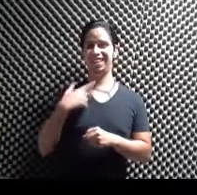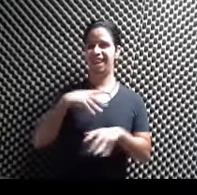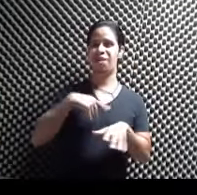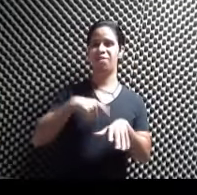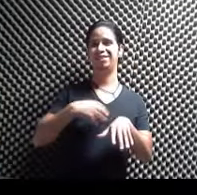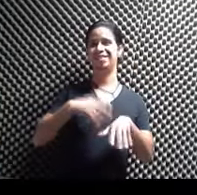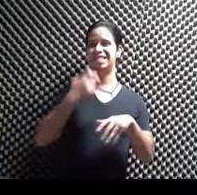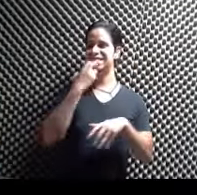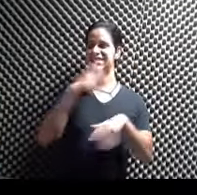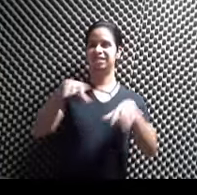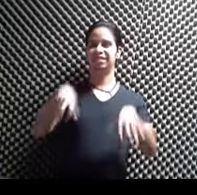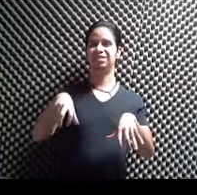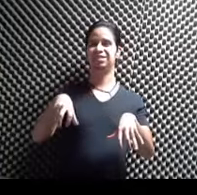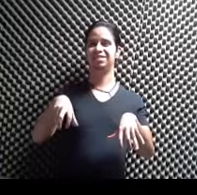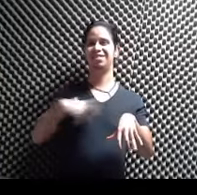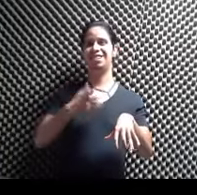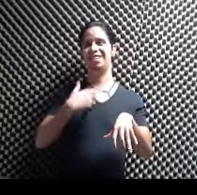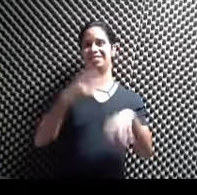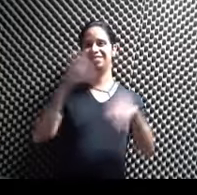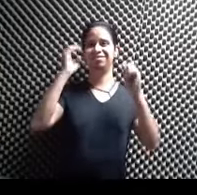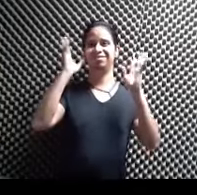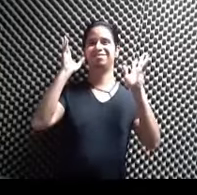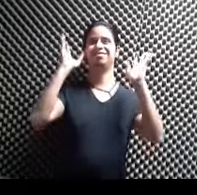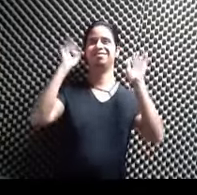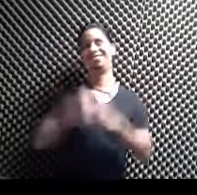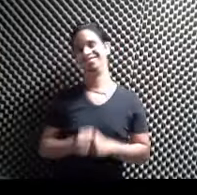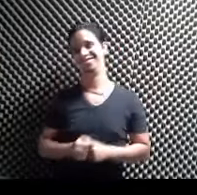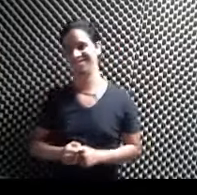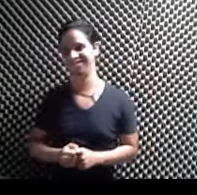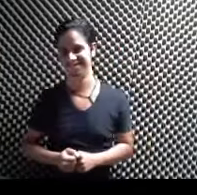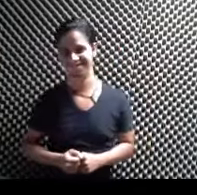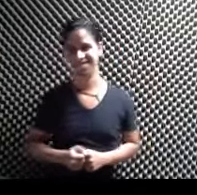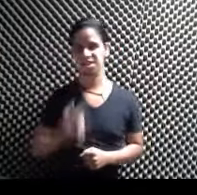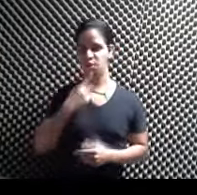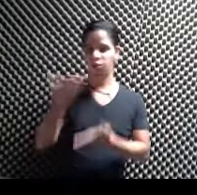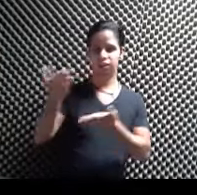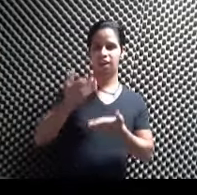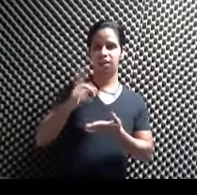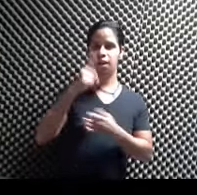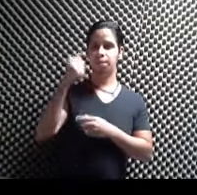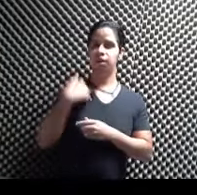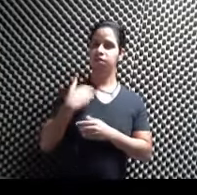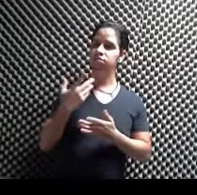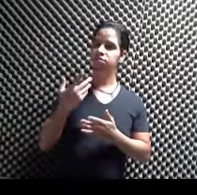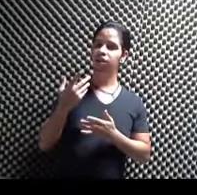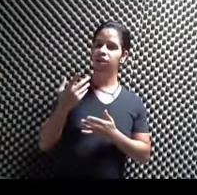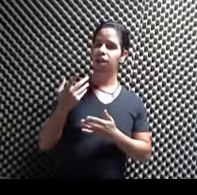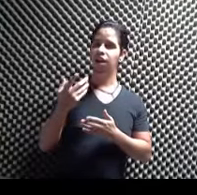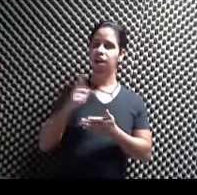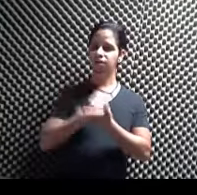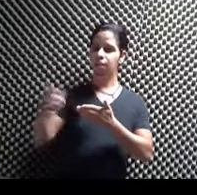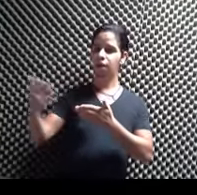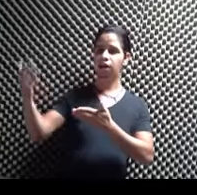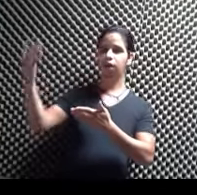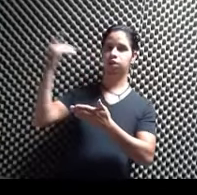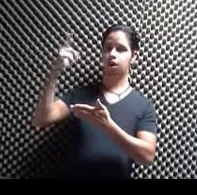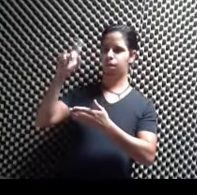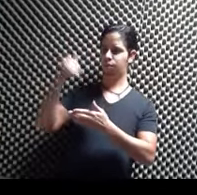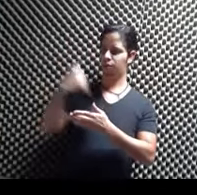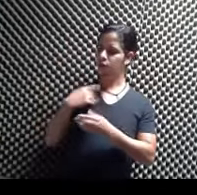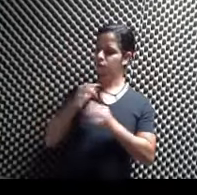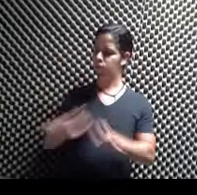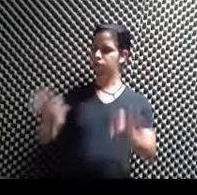hielo. Los pelitos ya están poniéndose para arriba. Mira, y yo traje algo, pero yo lo voy a guardar para la semana que viene. Porque es muy importante como